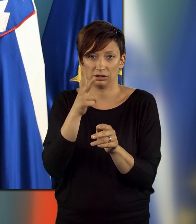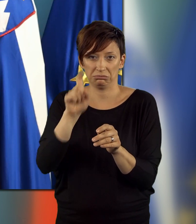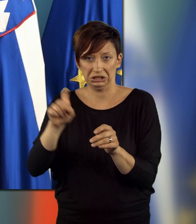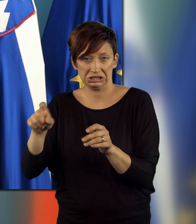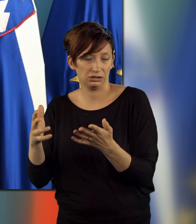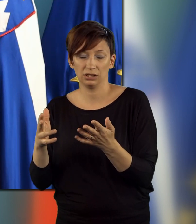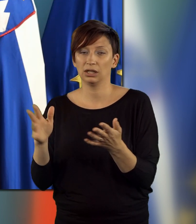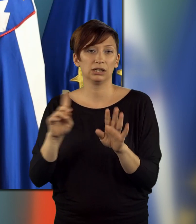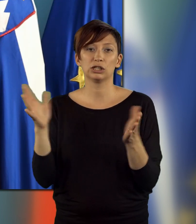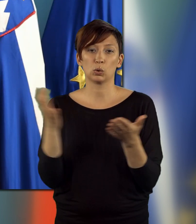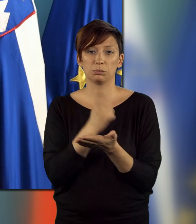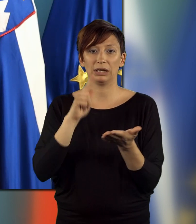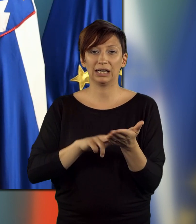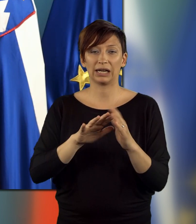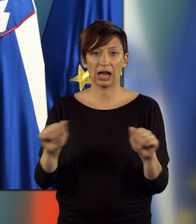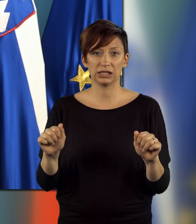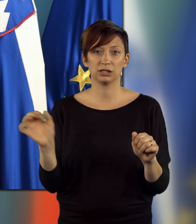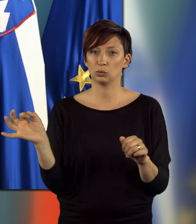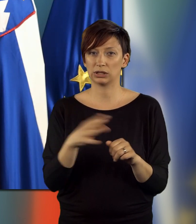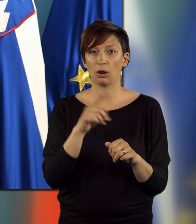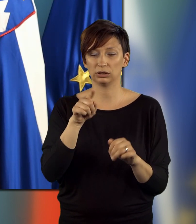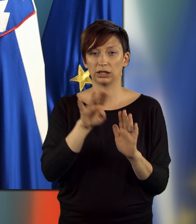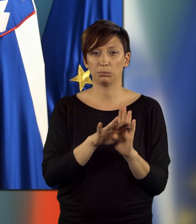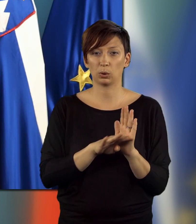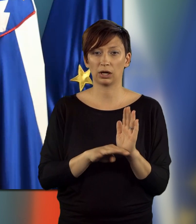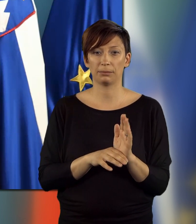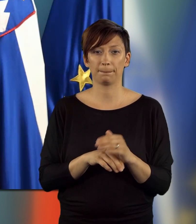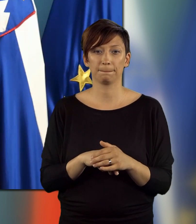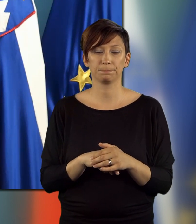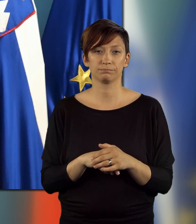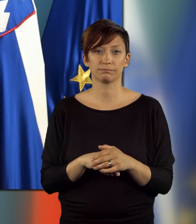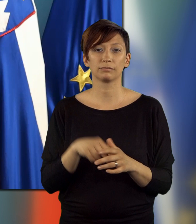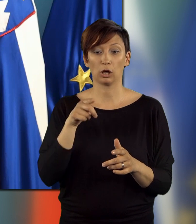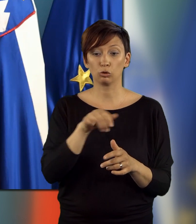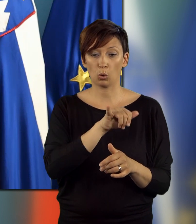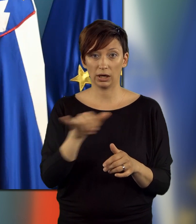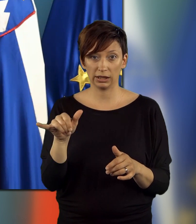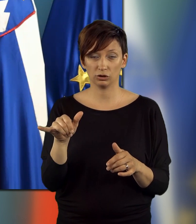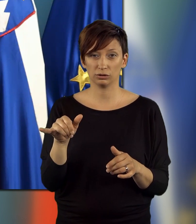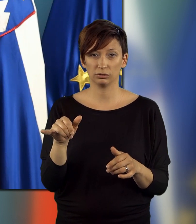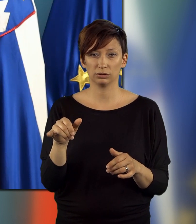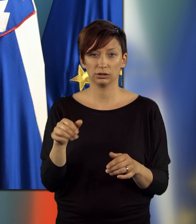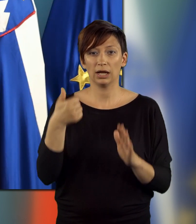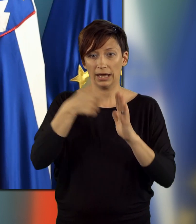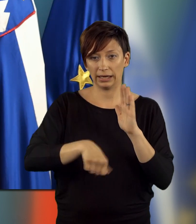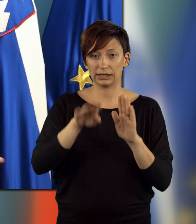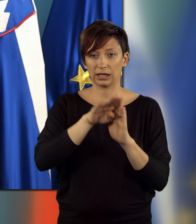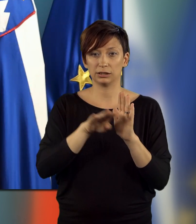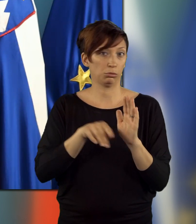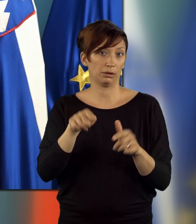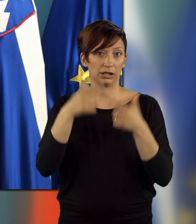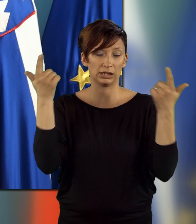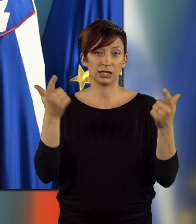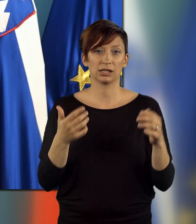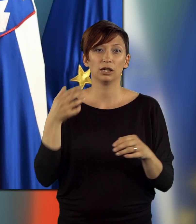niso uspeli realizirati v celoti tega programa. V letošnjem, torej ta enkratni program je